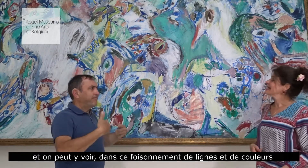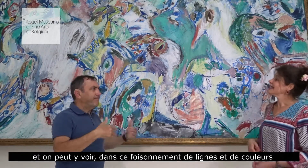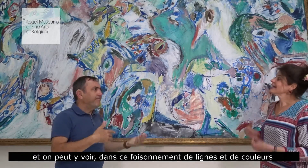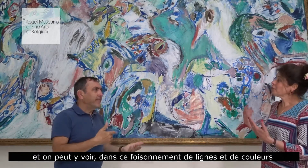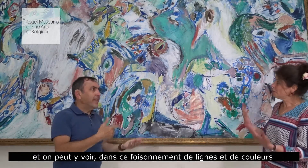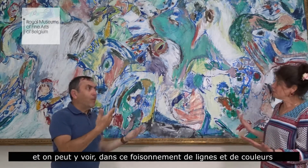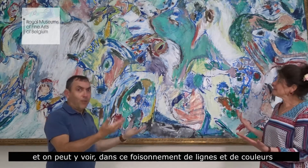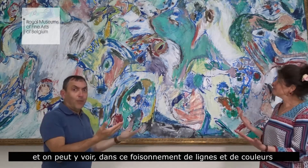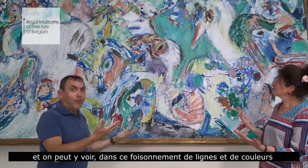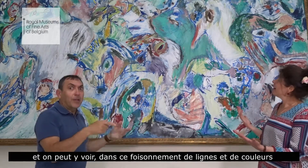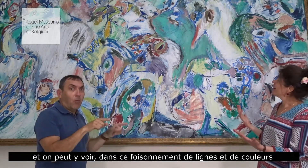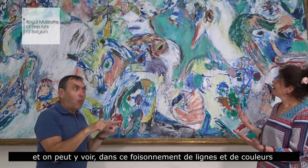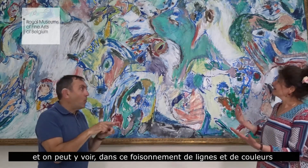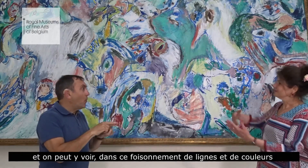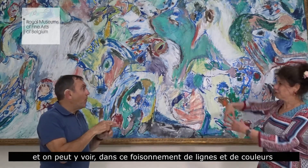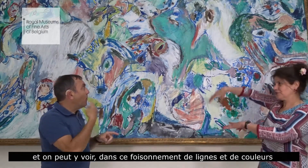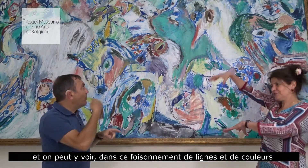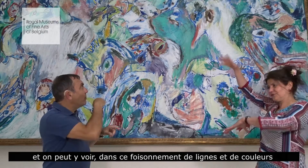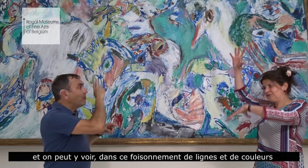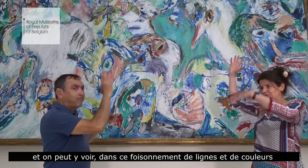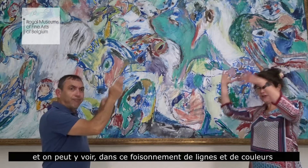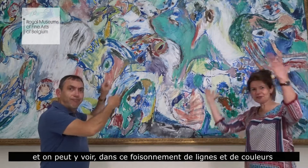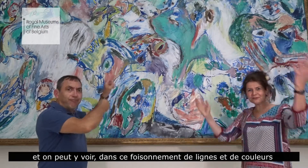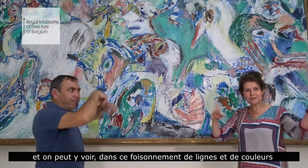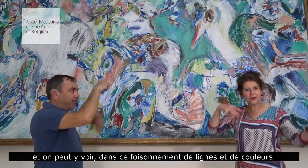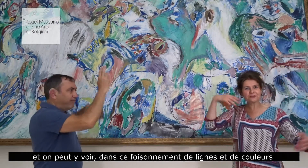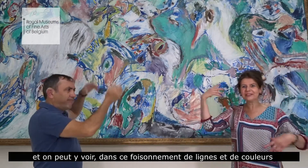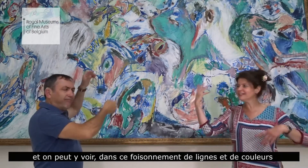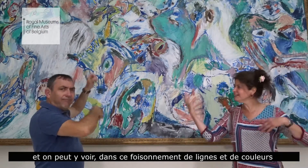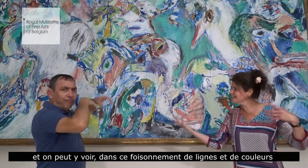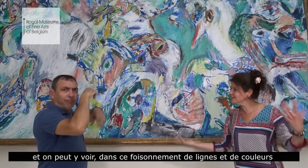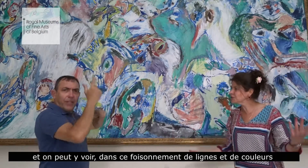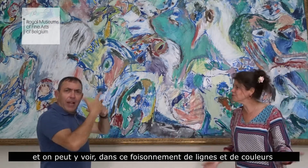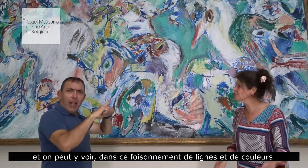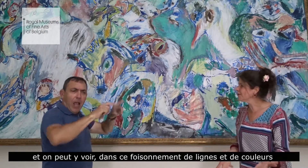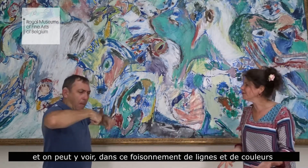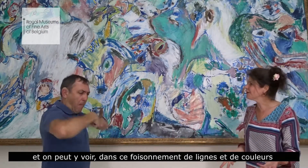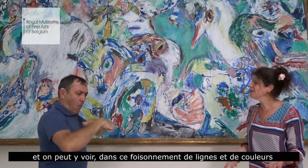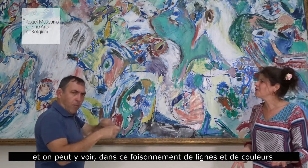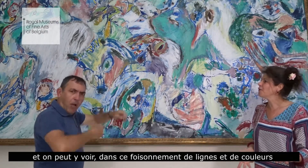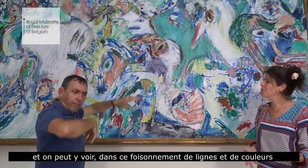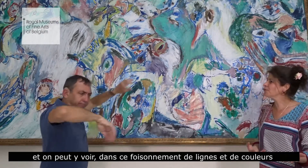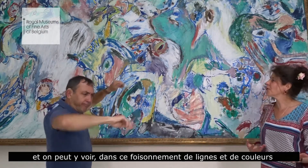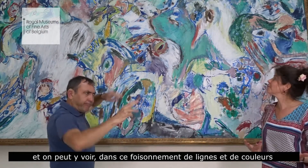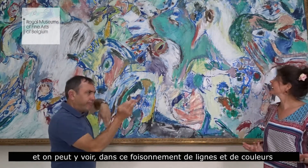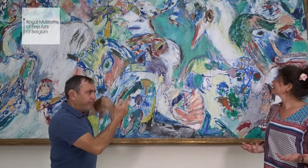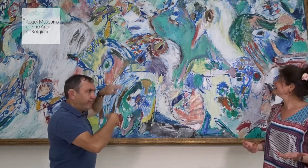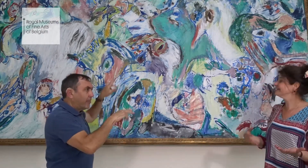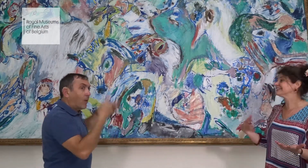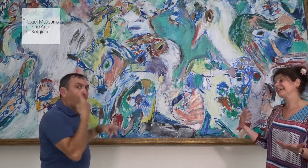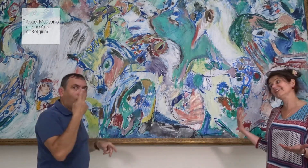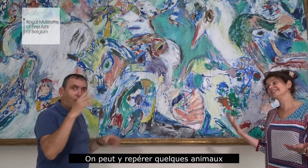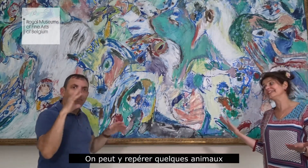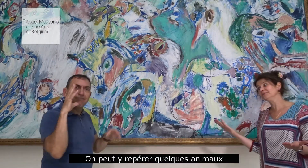et l'on peut y voir, dans ce foisonnement de lignes et de couleurs, on peut repérer certains animaux.